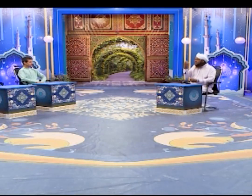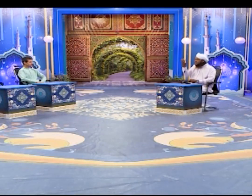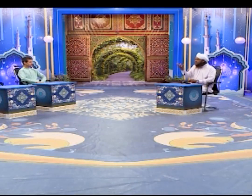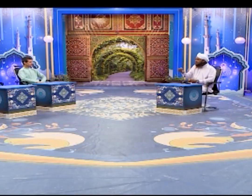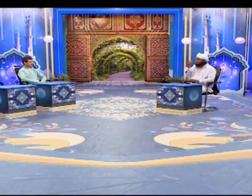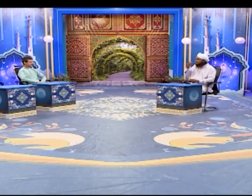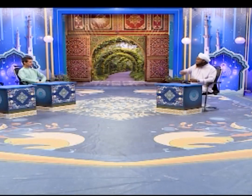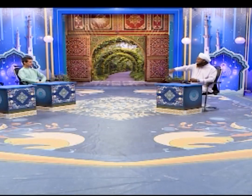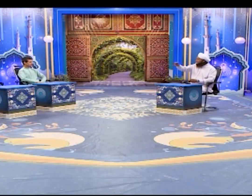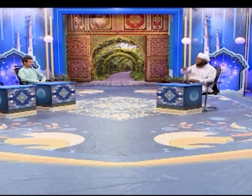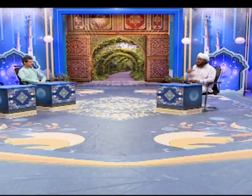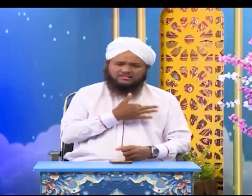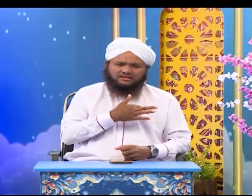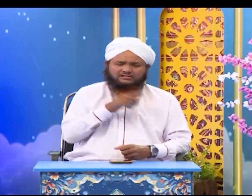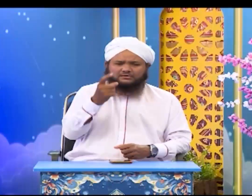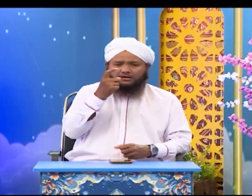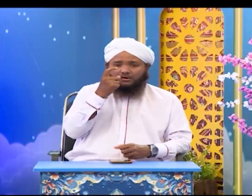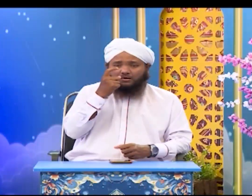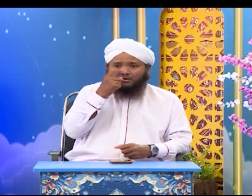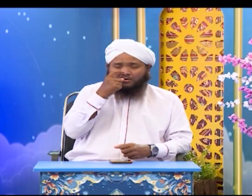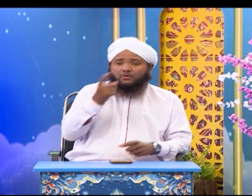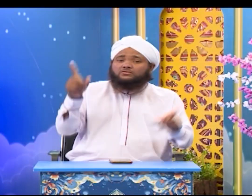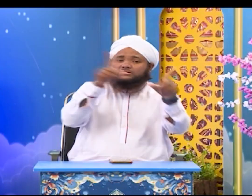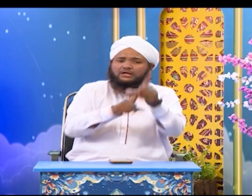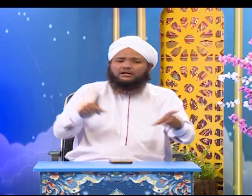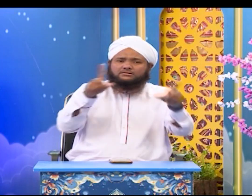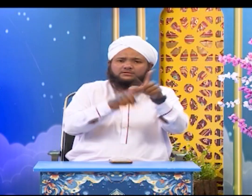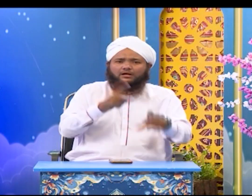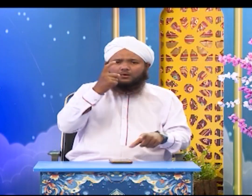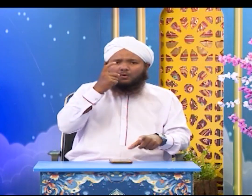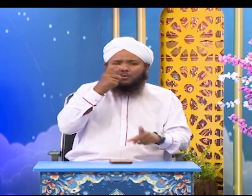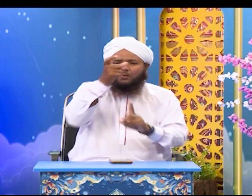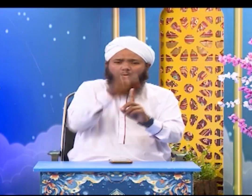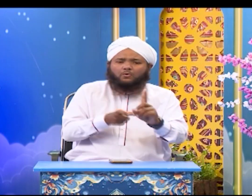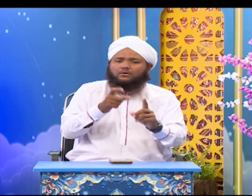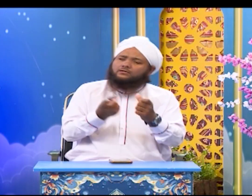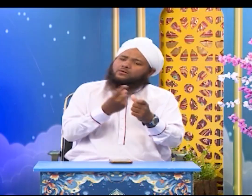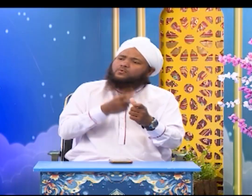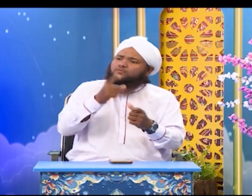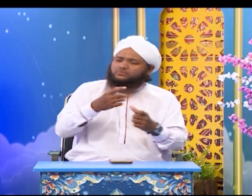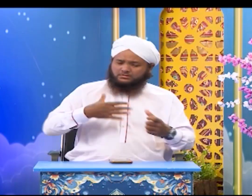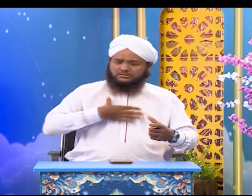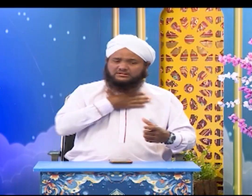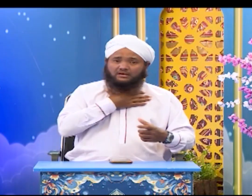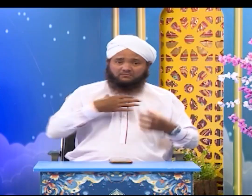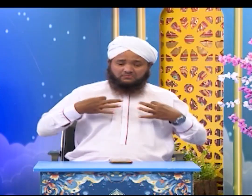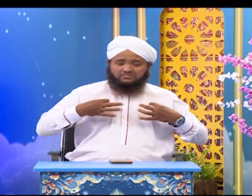دل خراش حل نکالا۔ وہ لوگ ہر سال ایک بے گناہ نوجوان لڑکی کو زیورات سے آراستہ کر کے